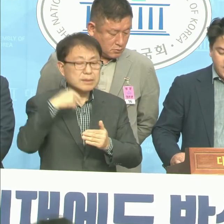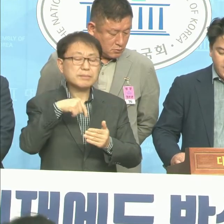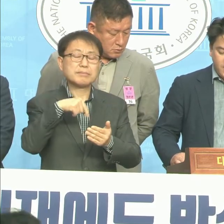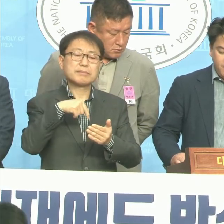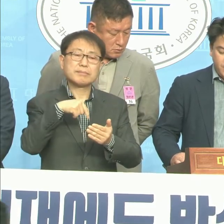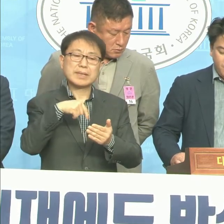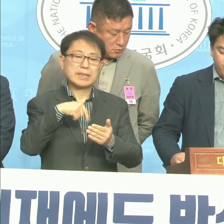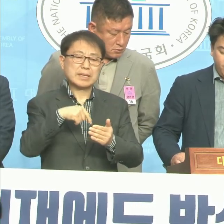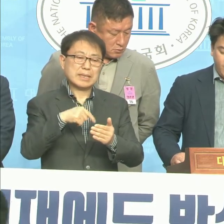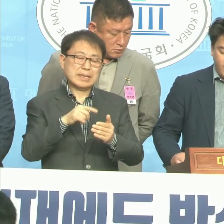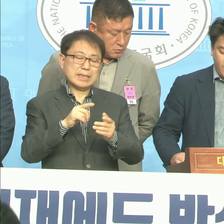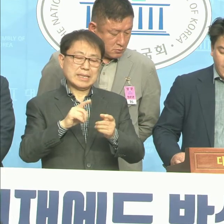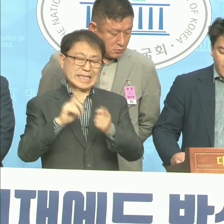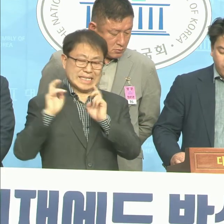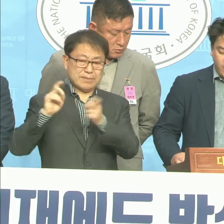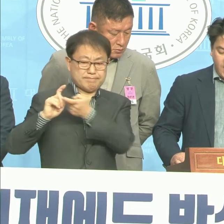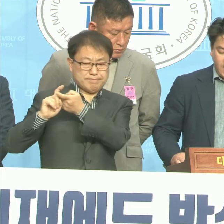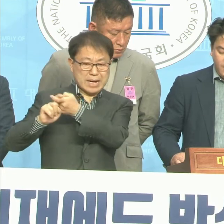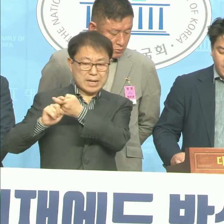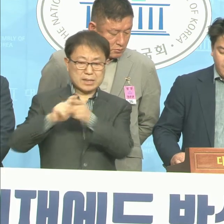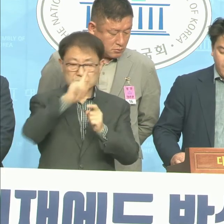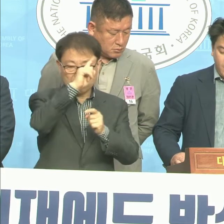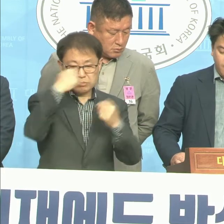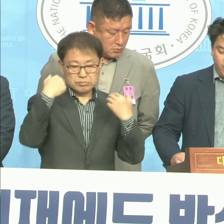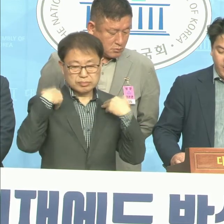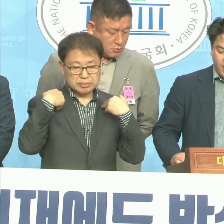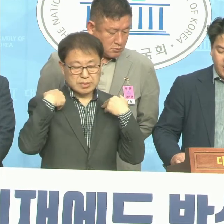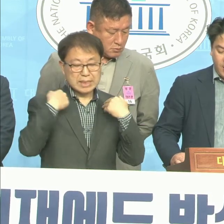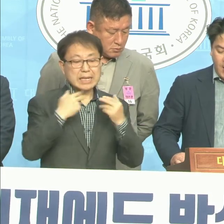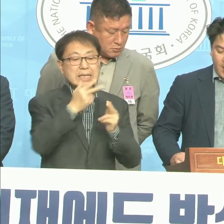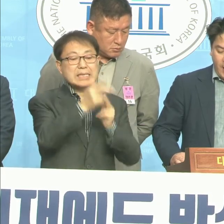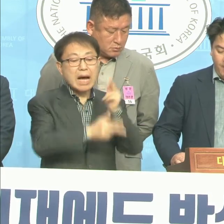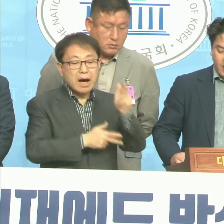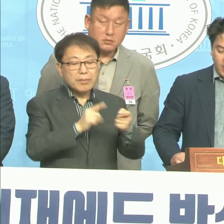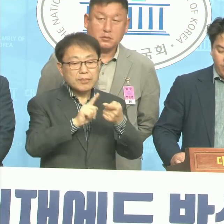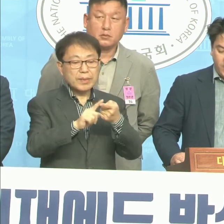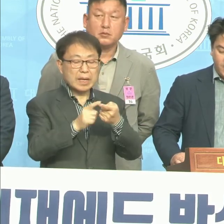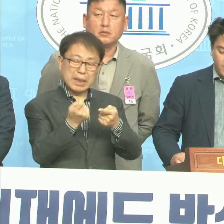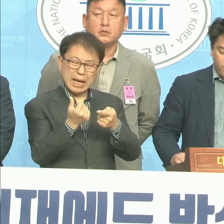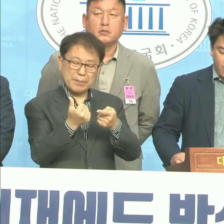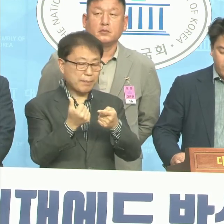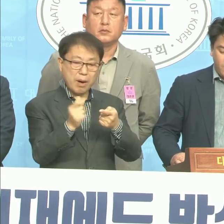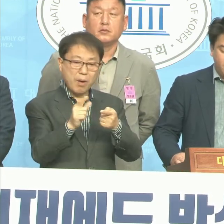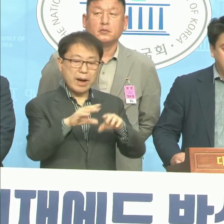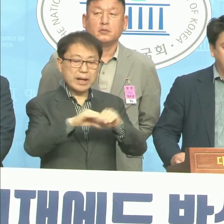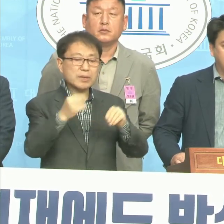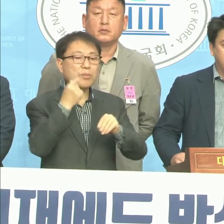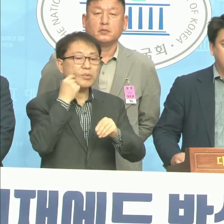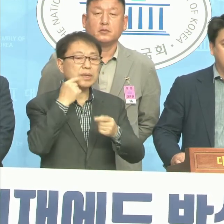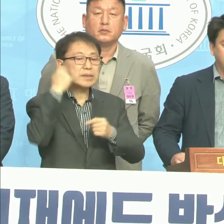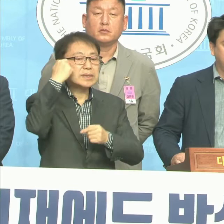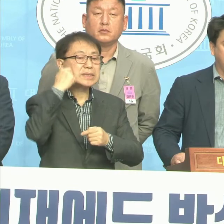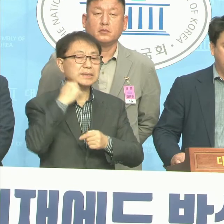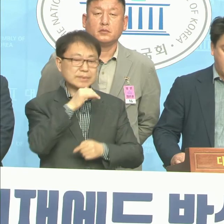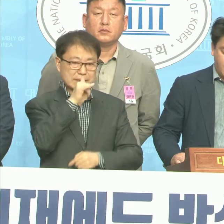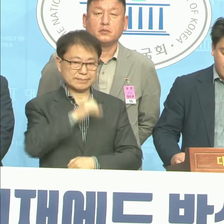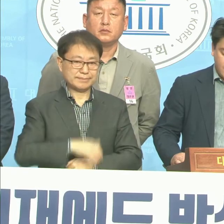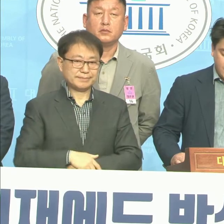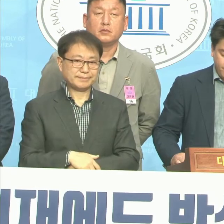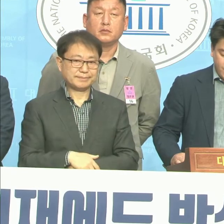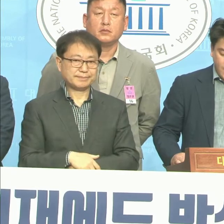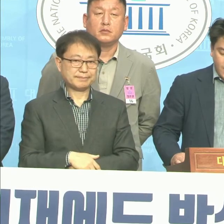친기 업적인 부분과 국가 기반 사람이 나는 프레임에서 한 발짝도 벗어나지 못하고 있다는 것을 느낌을 지울 수가